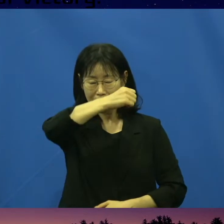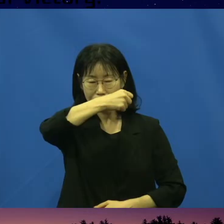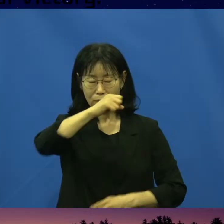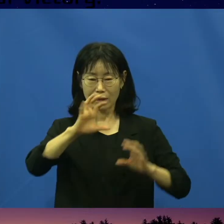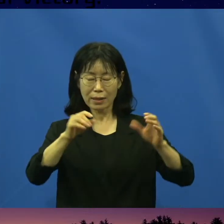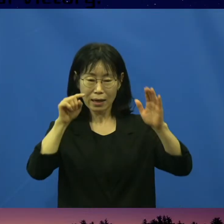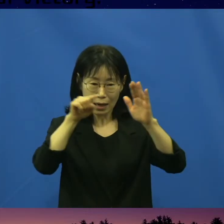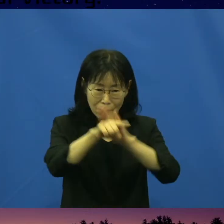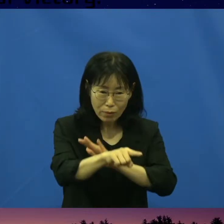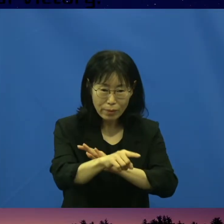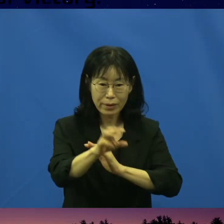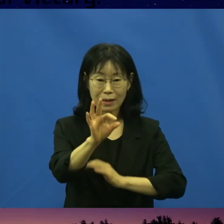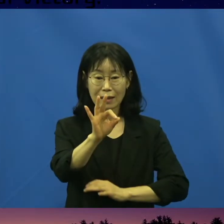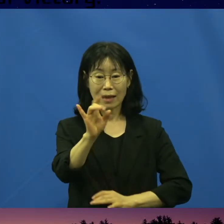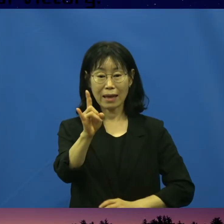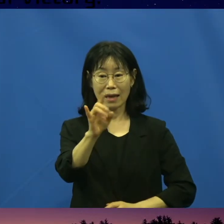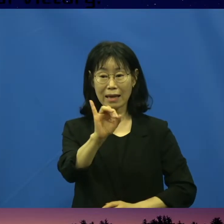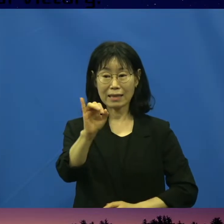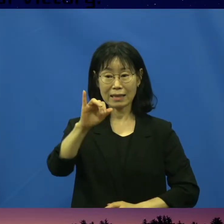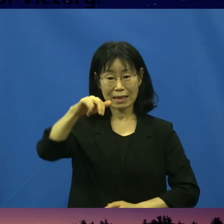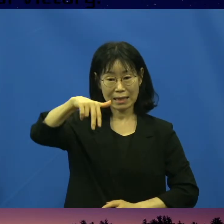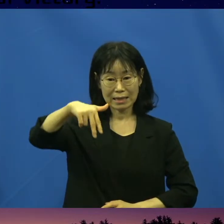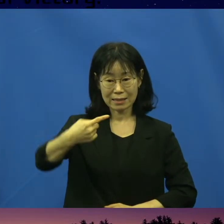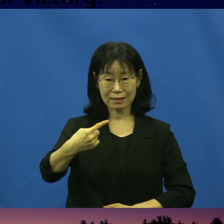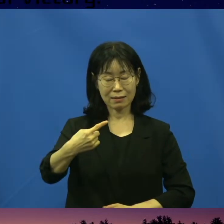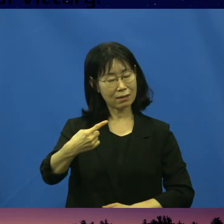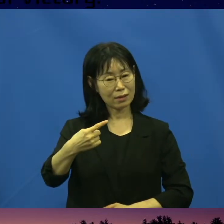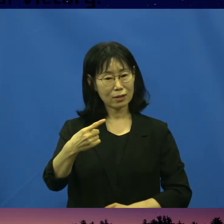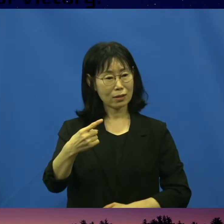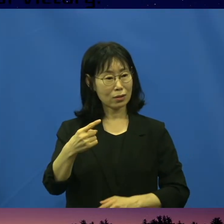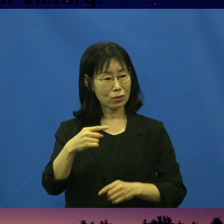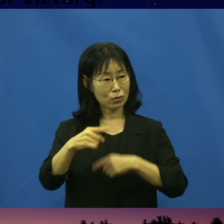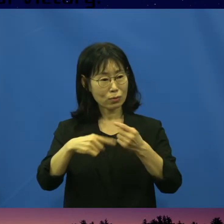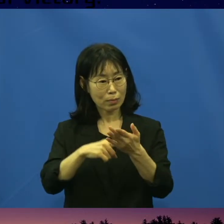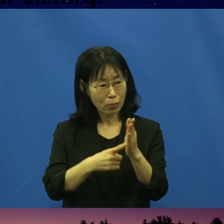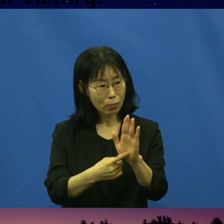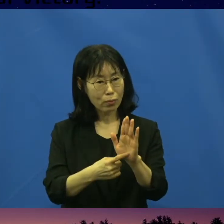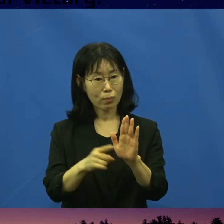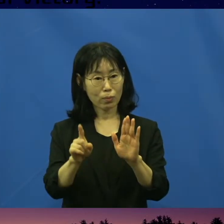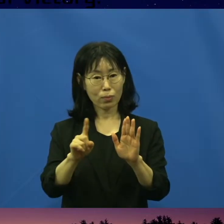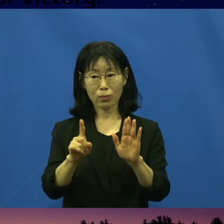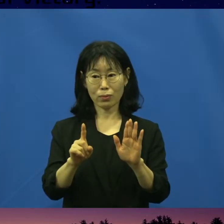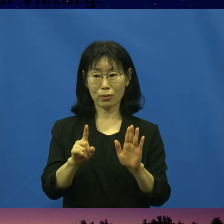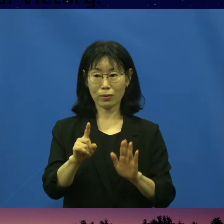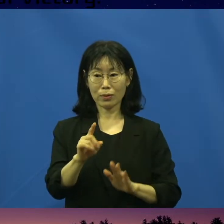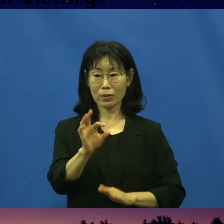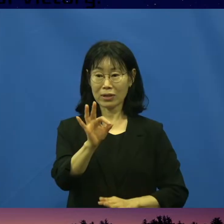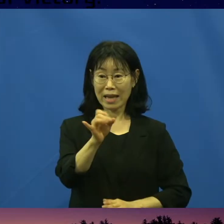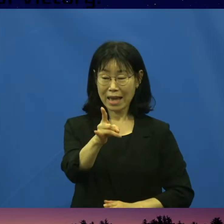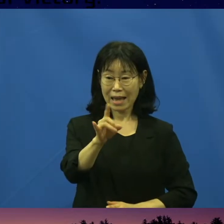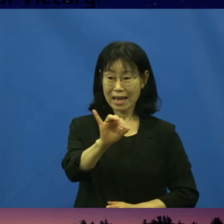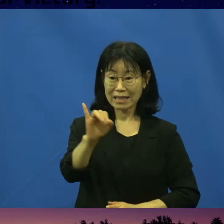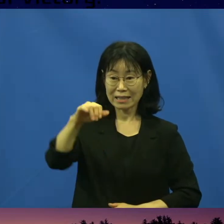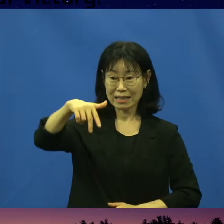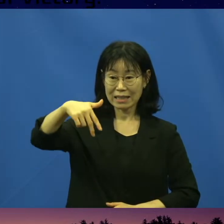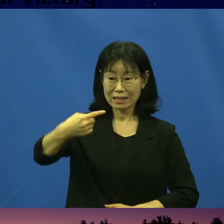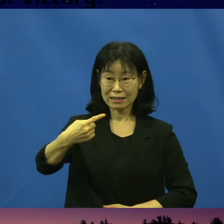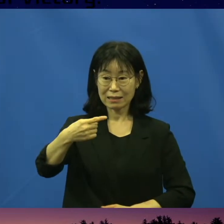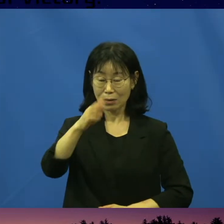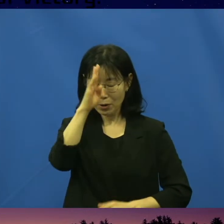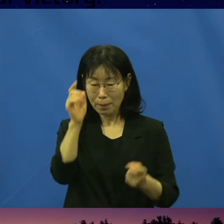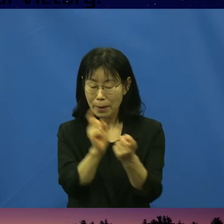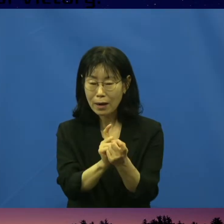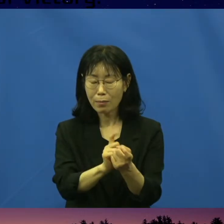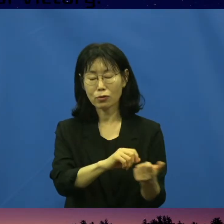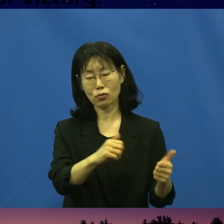죽어요, 그죠? 그러니까 나병이 이제 그런 병에 걸리는 그런 병이라는 겁니다. 그래서 1절을 한번 보겠습니다, 여러분.